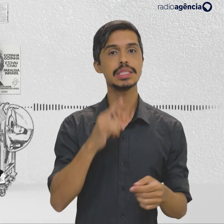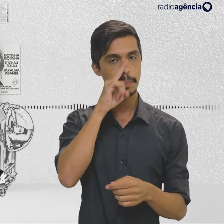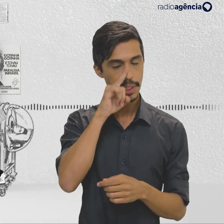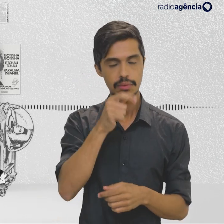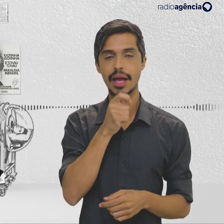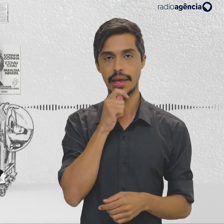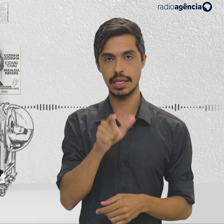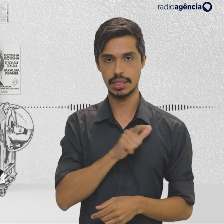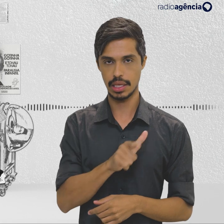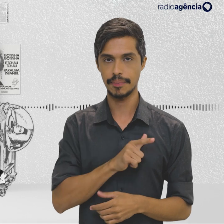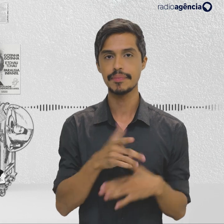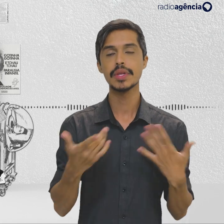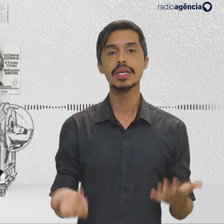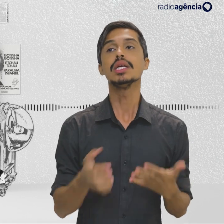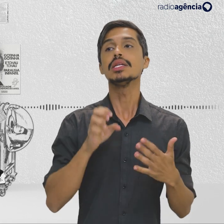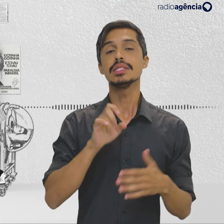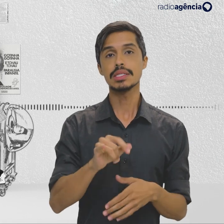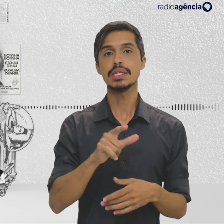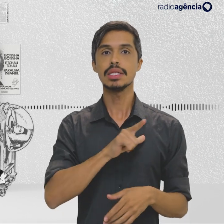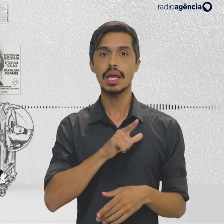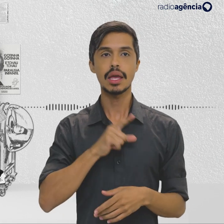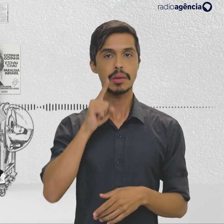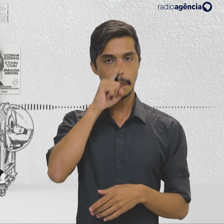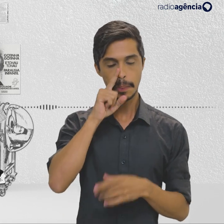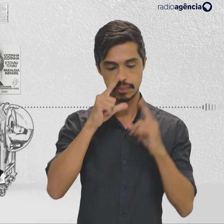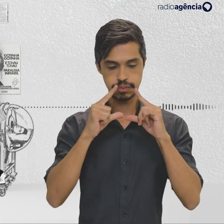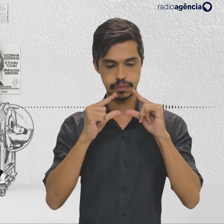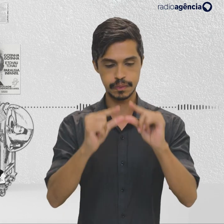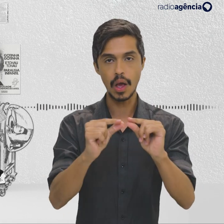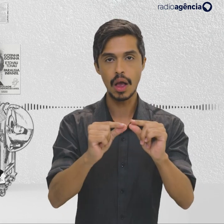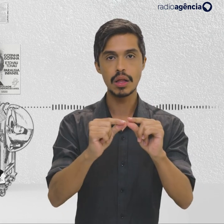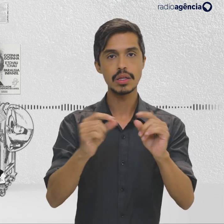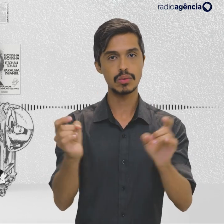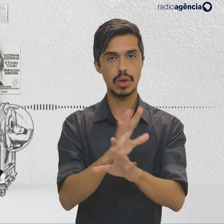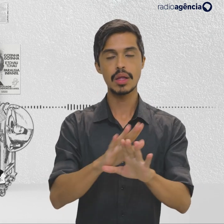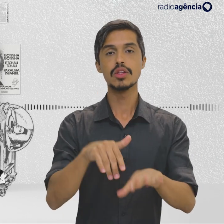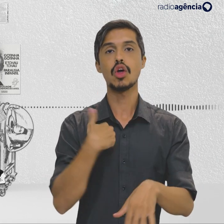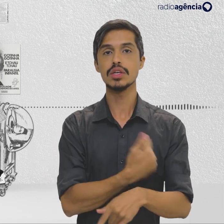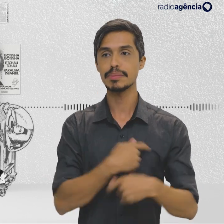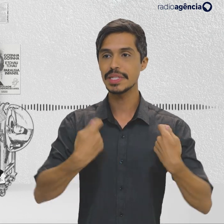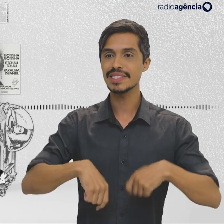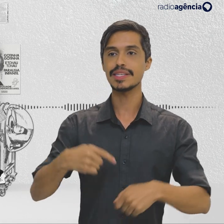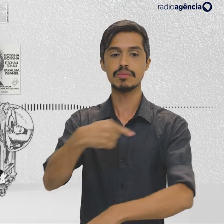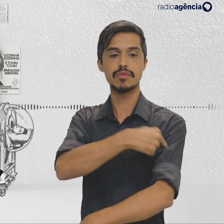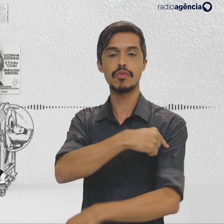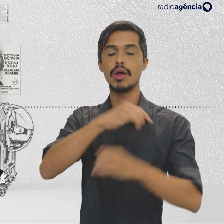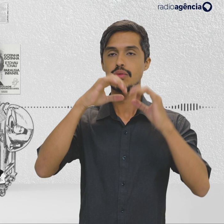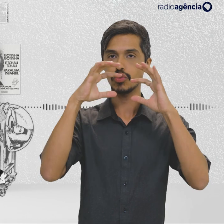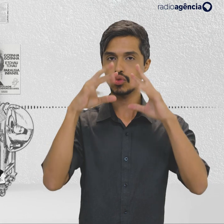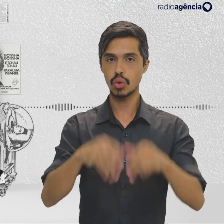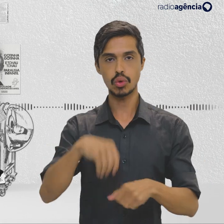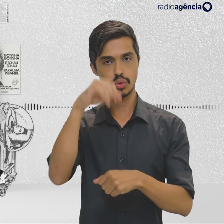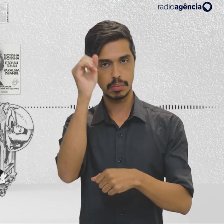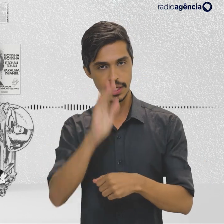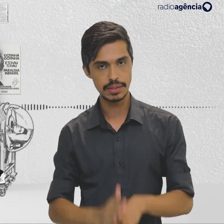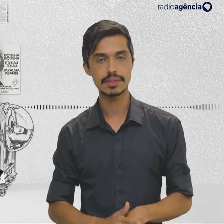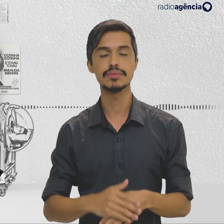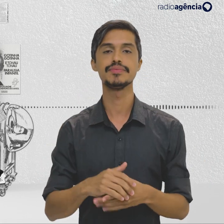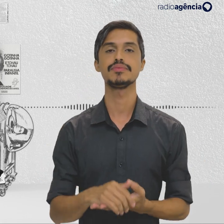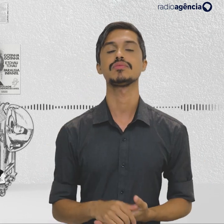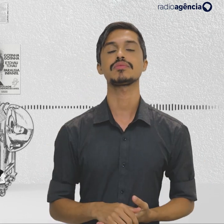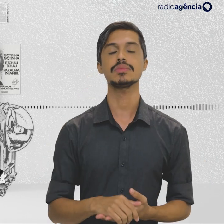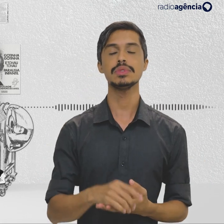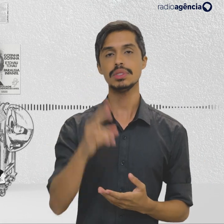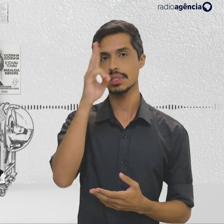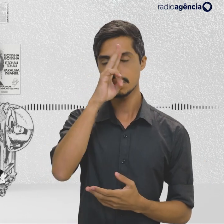para redução do Risco em relação a Sarampo nós temos que alcançar a cobertura que o país já teve